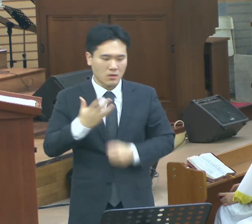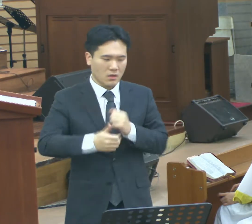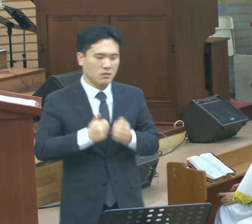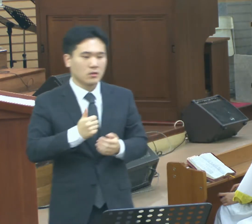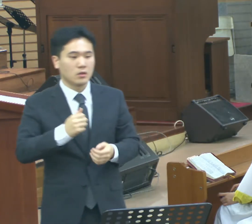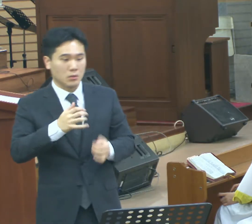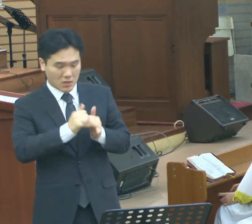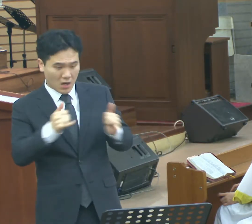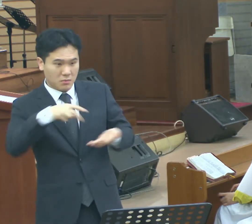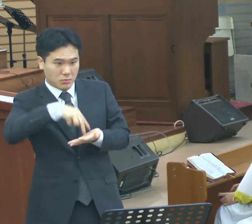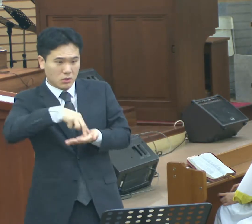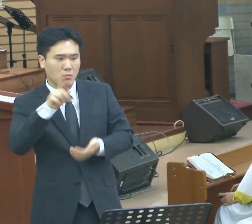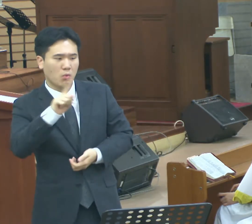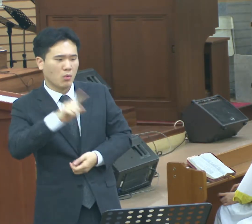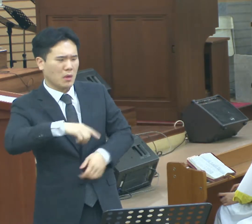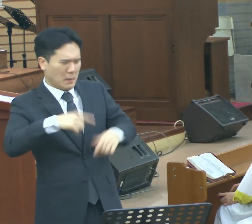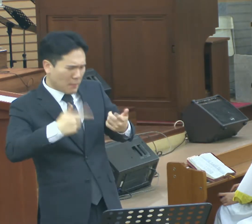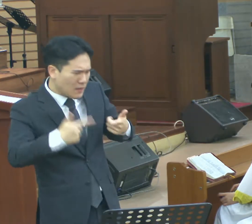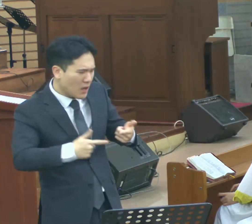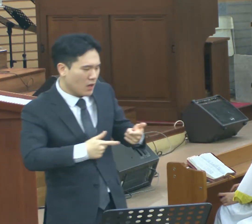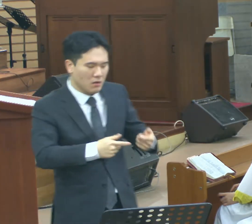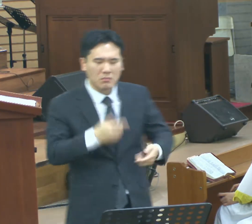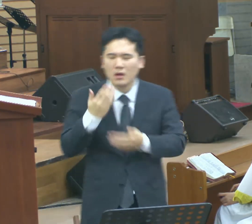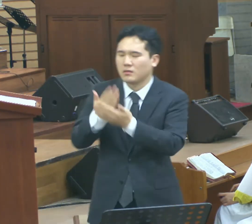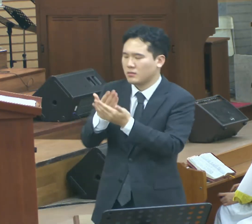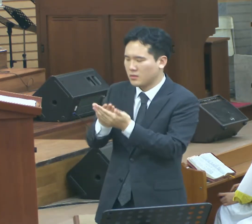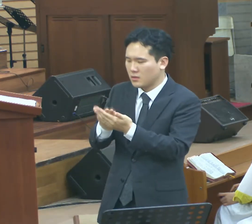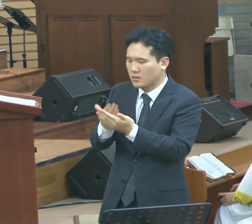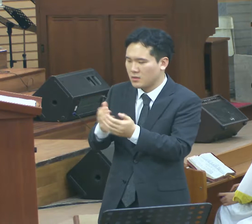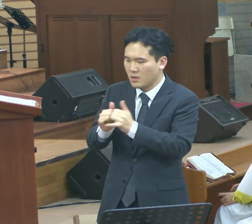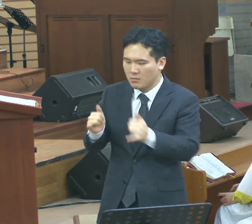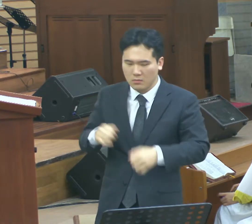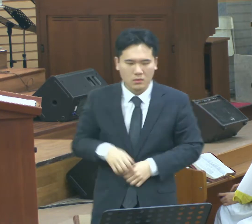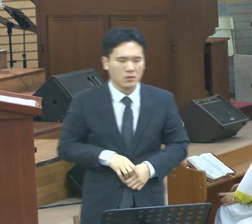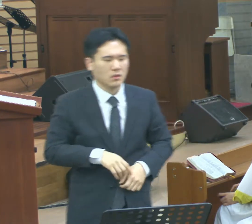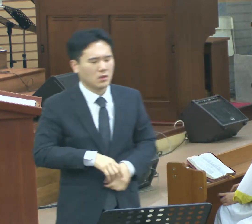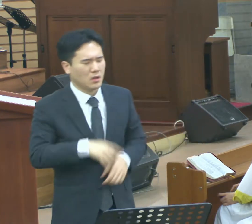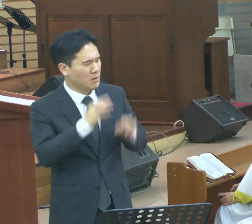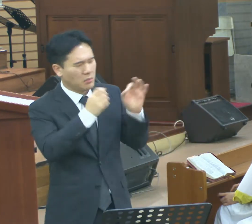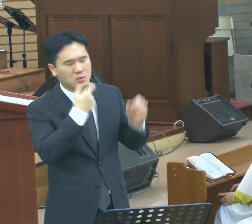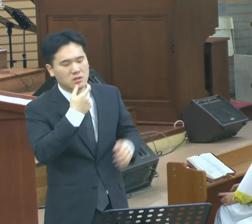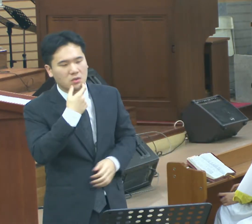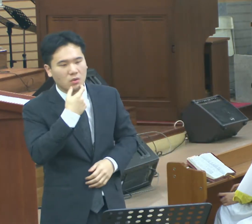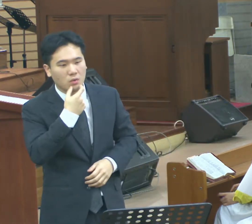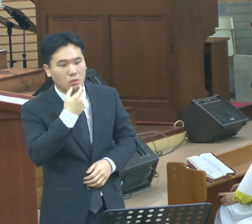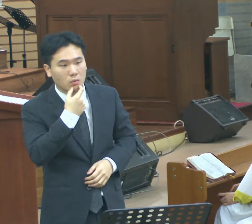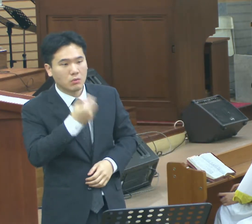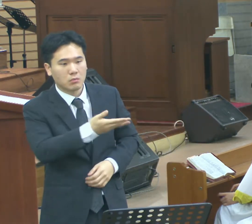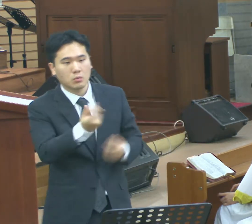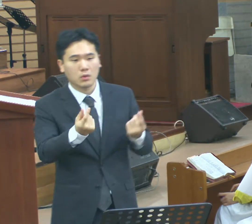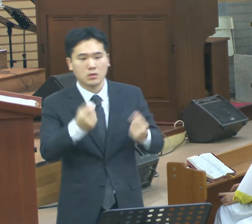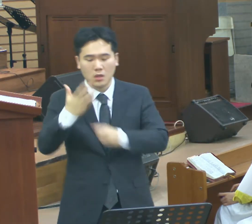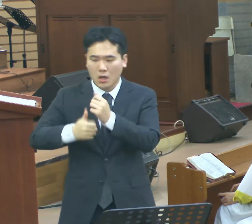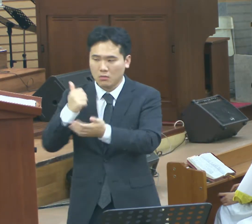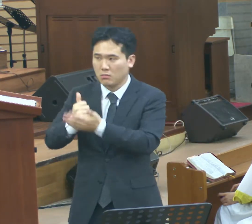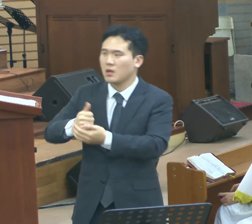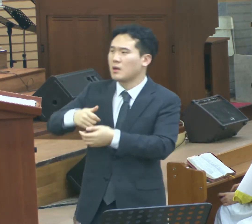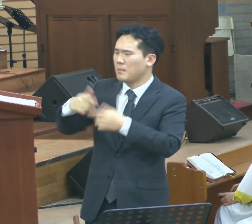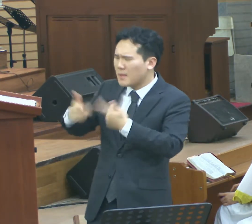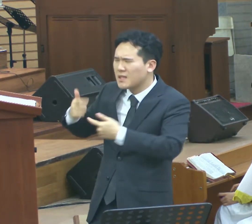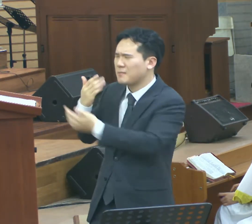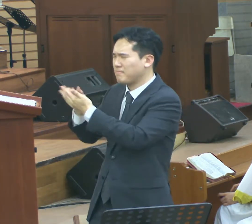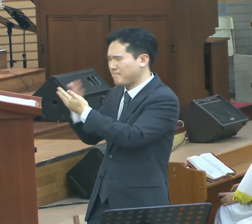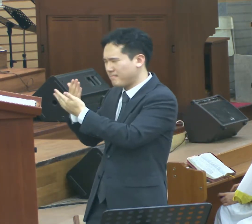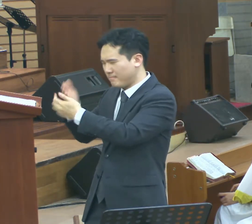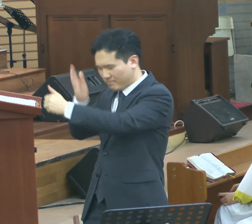하나님에게 감동을 주는 거죠. 하나님께 합당한 영광을 자꾸 돌려드리면서 하나님이 줘야 되겠다, 솔로몬처럼 베풀어 줘야